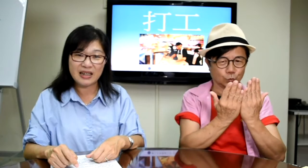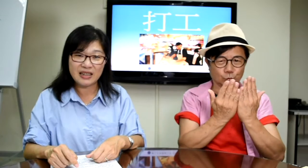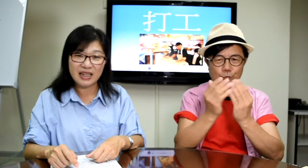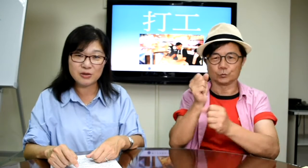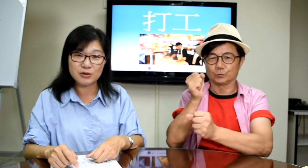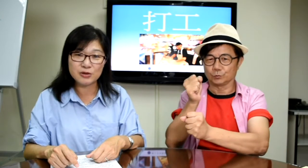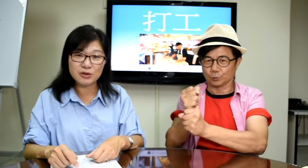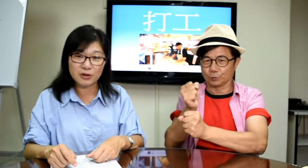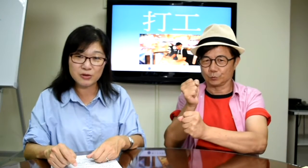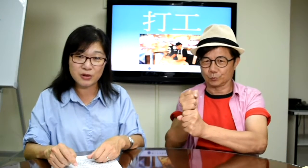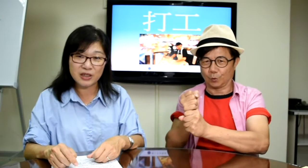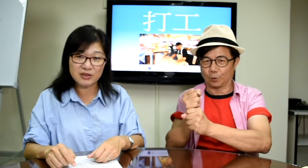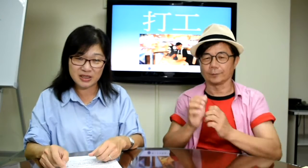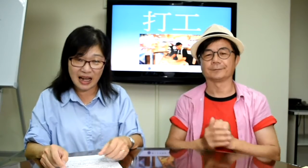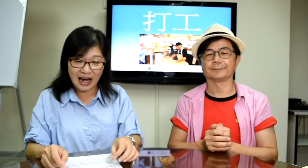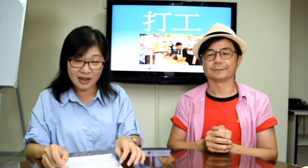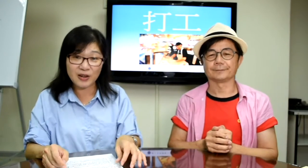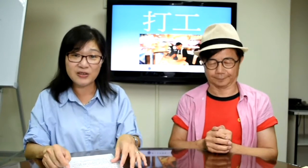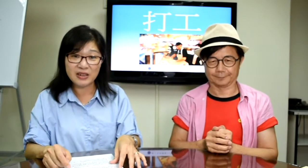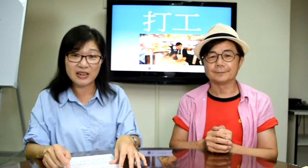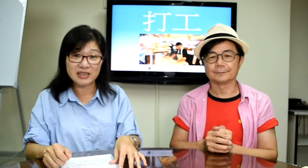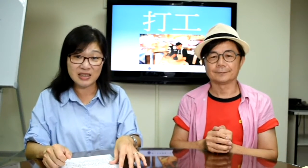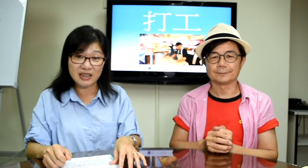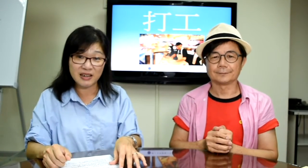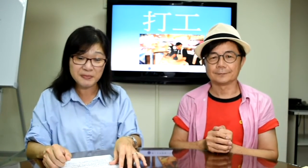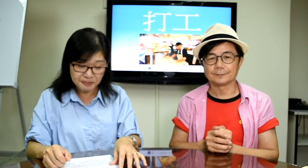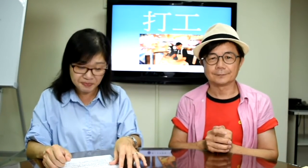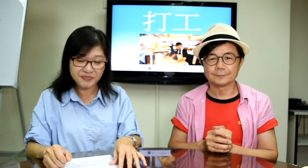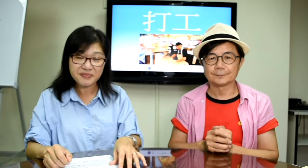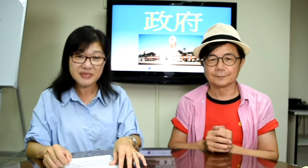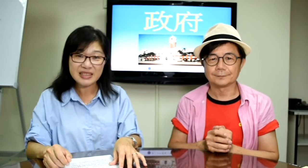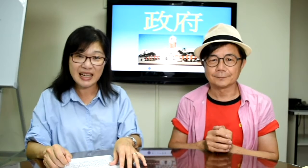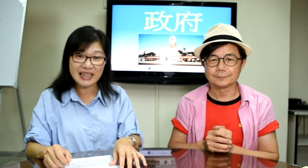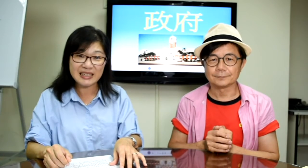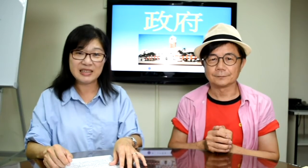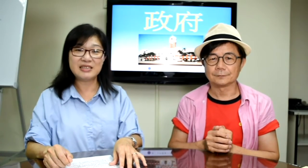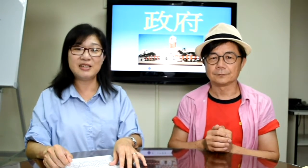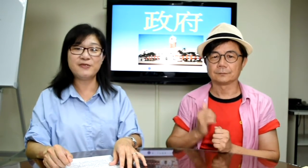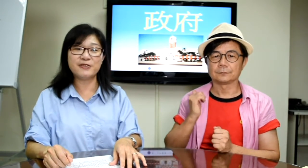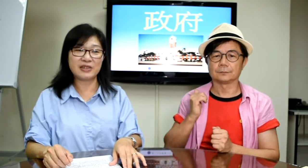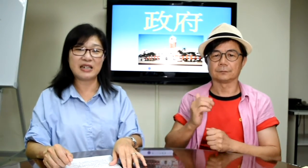念书工作就是打工，哦，记得哦。下一个政府刚刚有